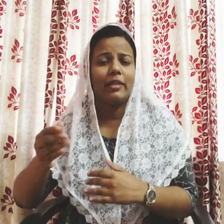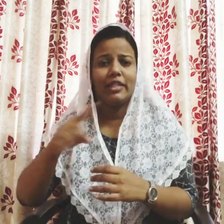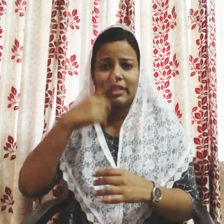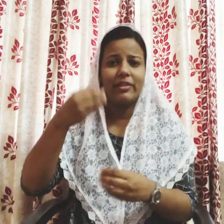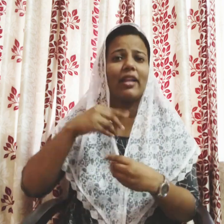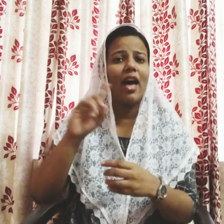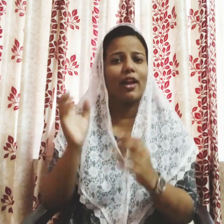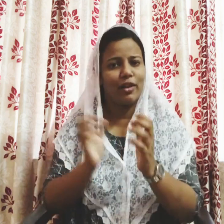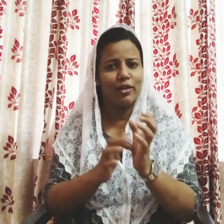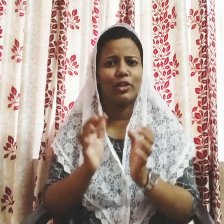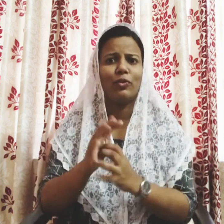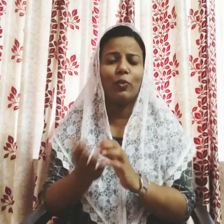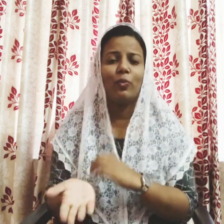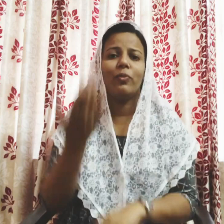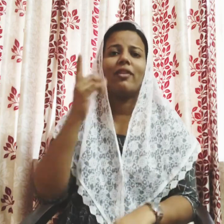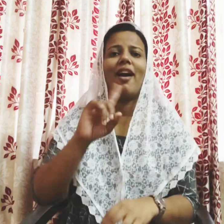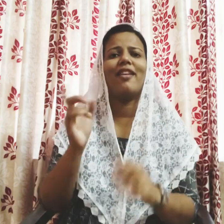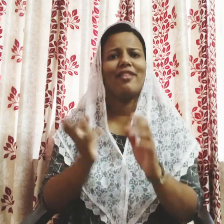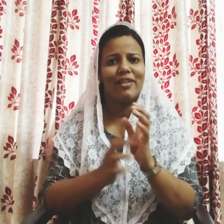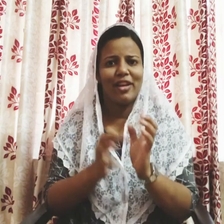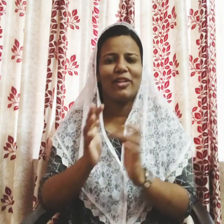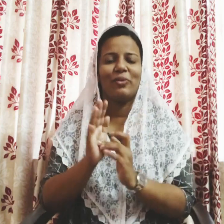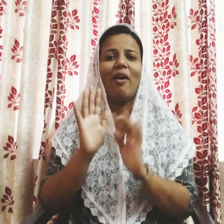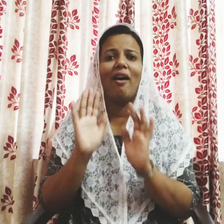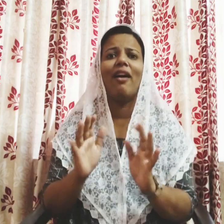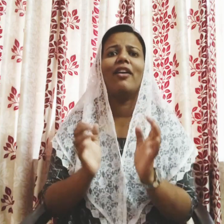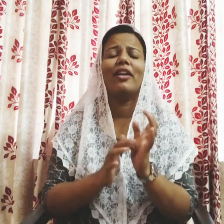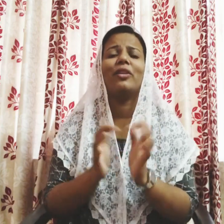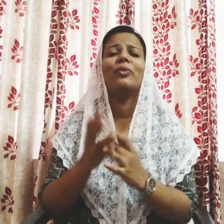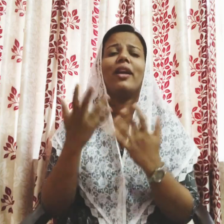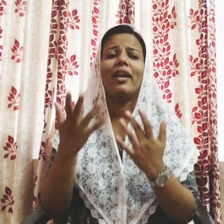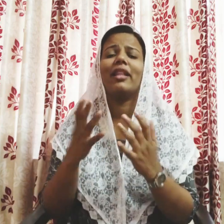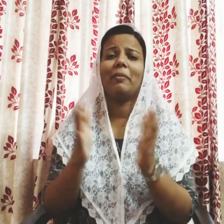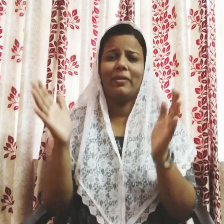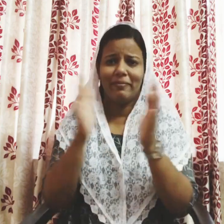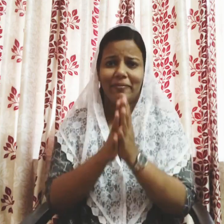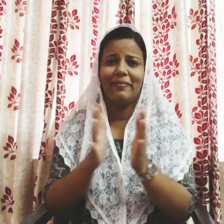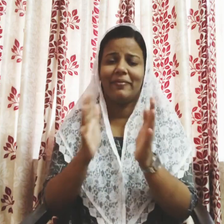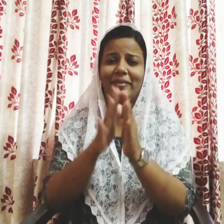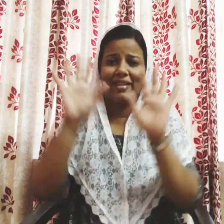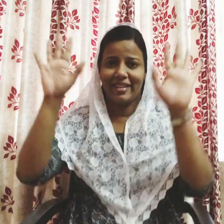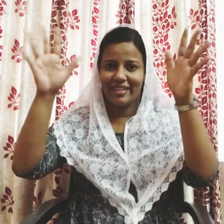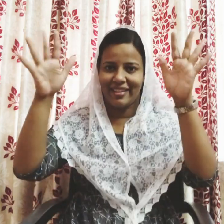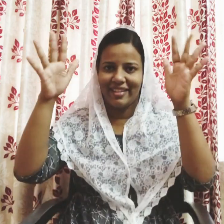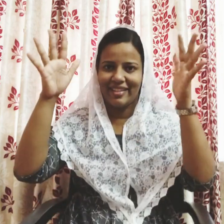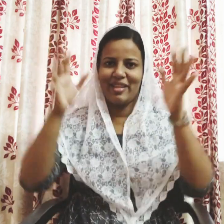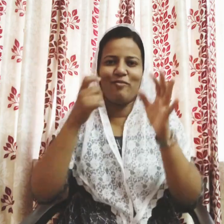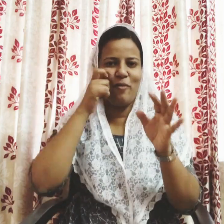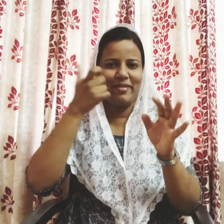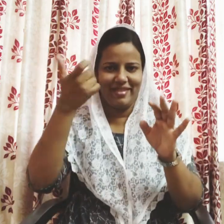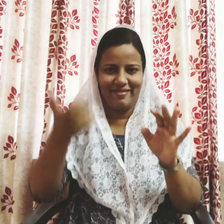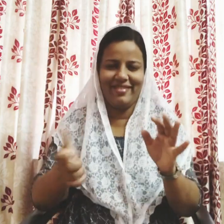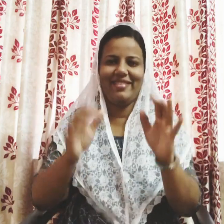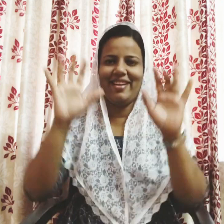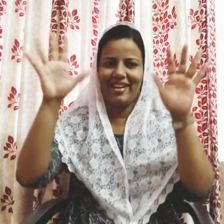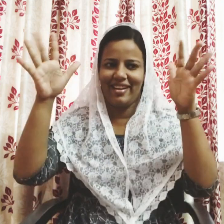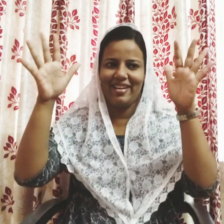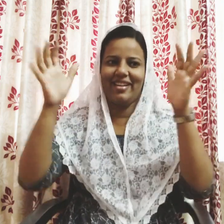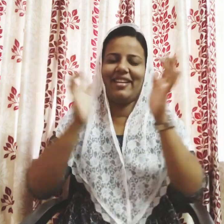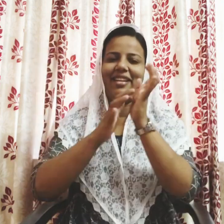ഉദ്ധാരണം, ഉദ്ധരിക്കുന്ന ദൈവം നമ്മുടെ കർത്താവ്. അങ്ങനെയെങ്കിൽ ഈ കർത്താവിനെ കരങ്ങളൊക്കെ ഒന്ന് അടിച്ച് രാവിലെ ഒന്ന് സ്തോത്രം ചെയ്ത്, ആ മൊബൈൽ ഫോണൊക്കെ താഴോട്ടൊന്ന് വെച്ചിട്ട് കരങ്ങളൊക്കെ